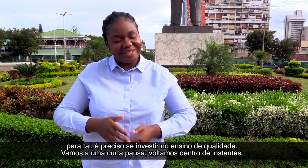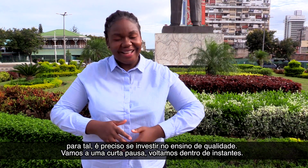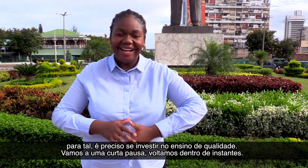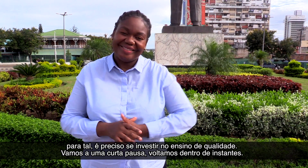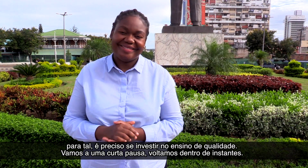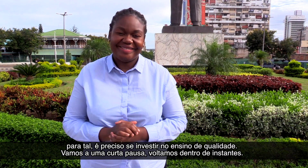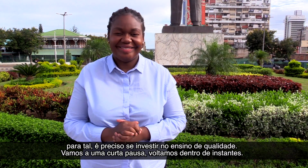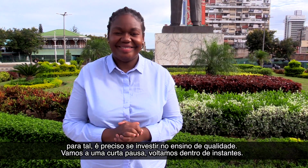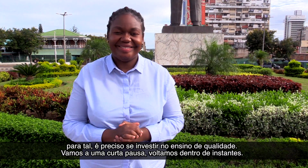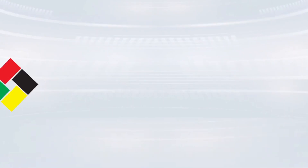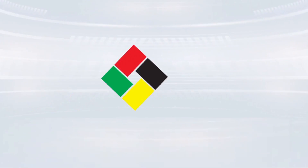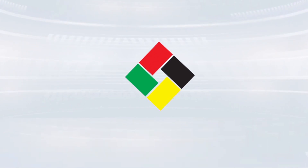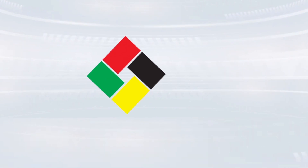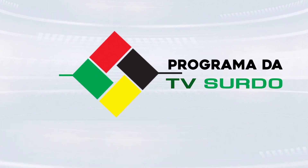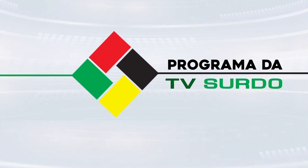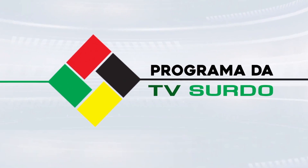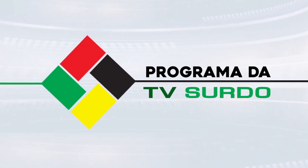voltamos dentro de instantes.